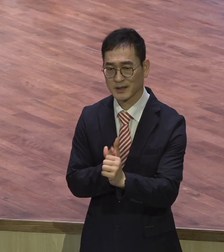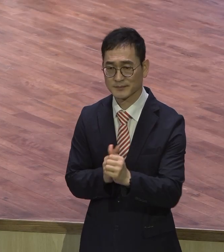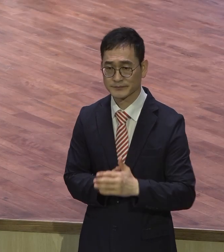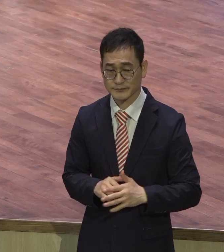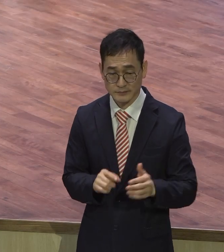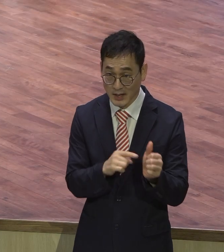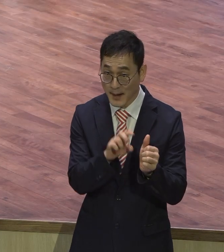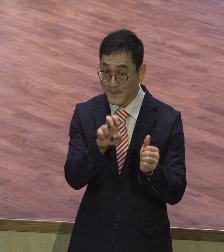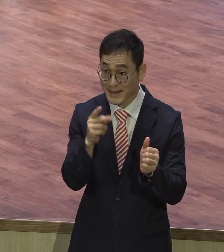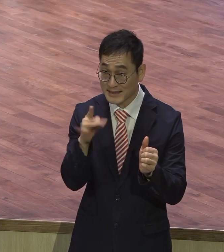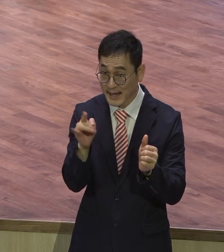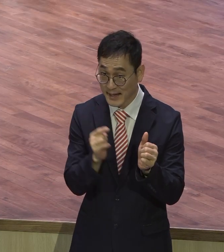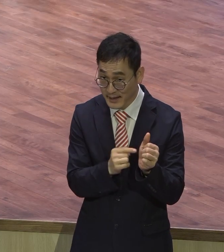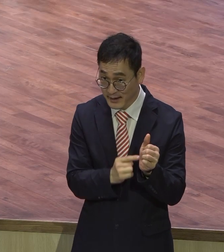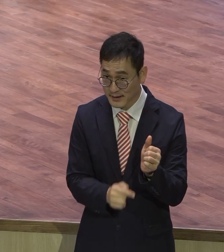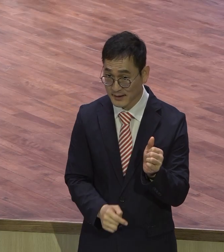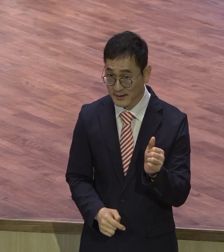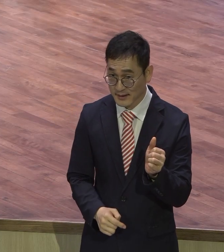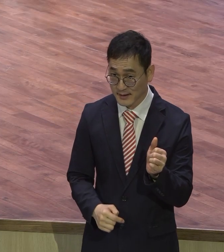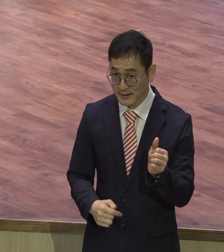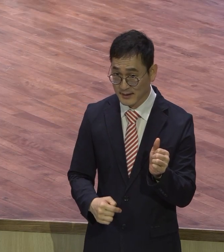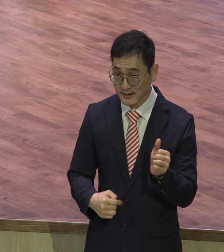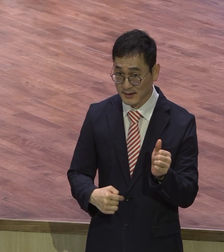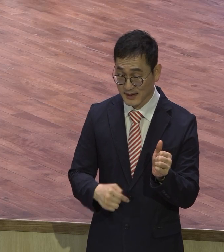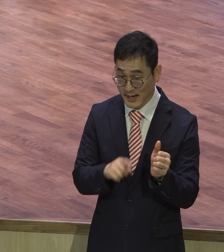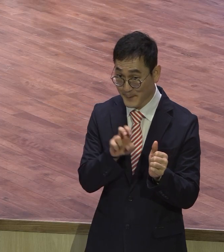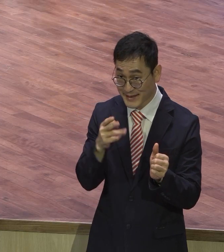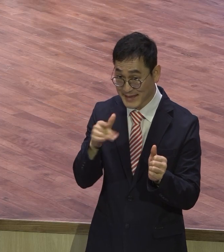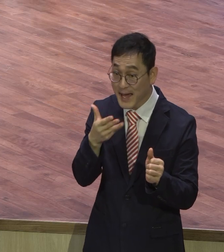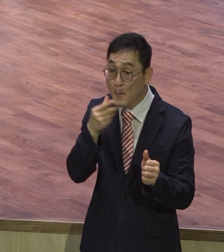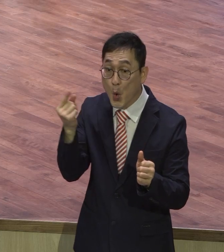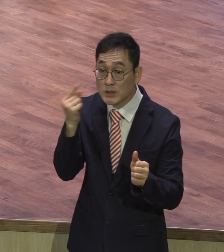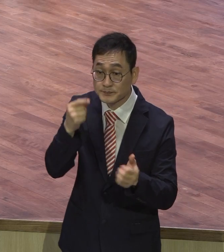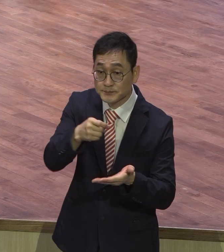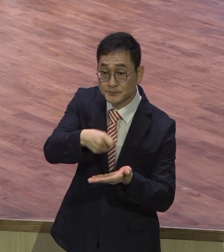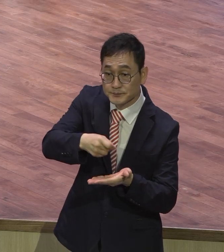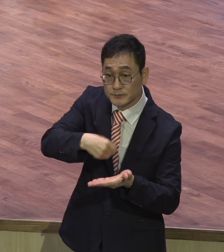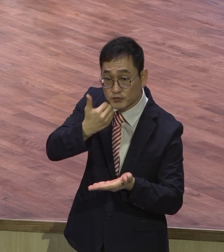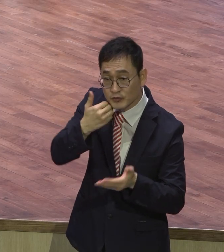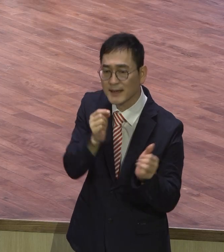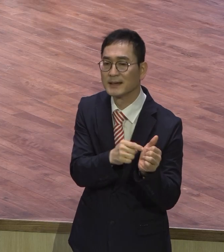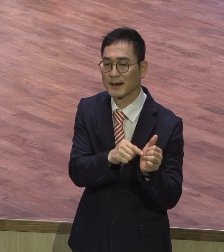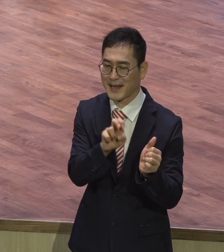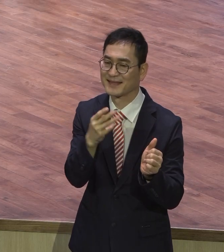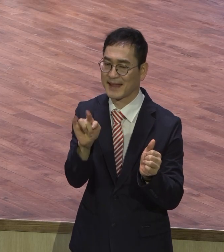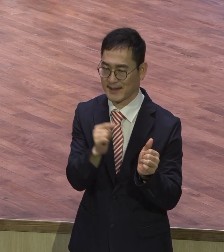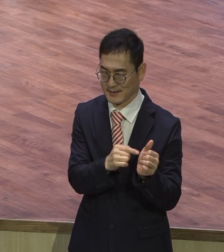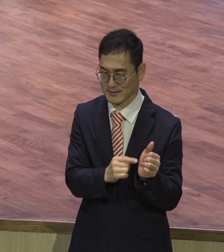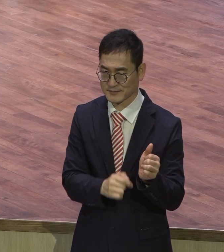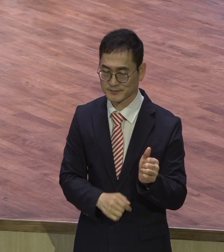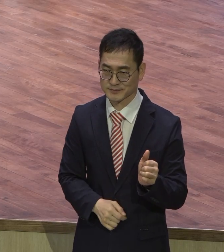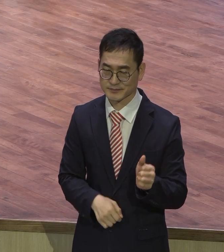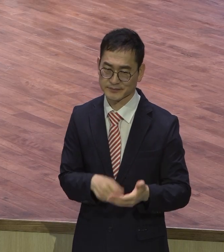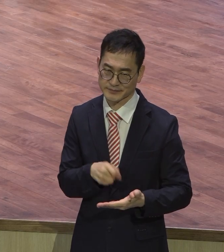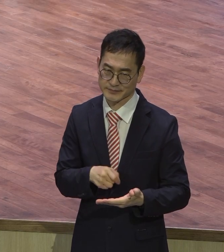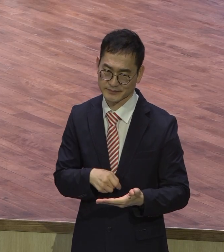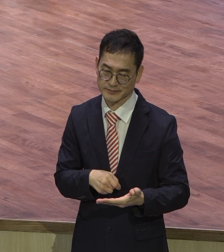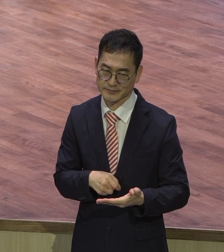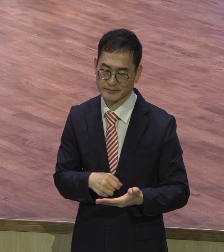자신의 이야기를 마태복음에 자기가 기록했어요 이 마태복음 마태가 쓴 거 이 마태가 쓴 거요 셀이 마태가 쓴 것이